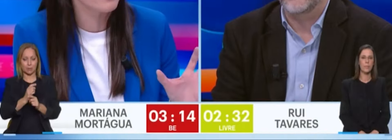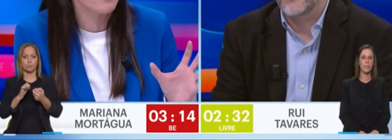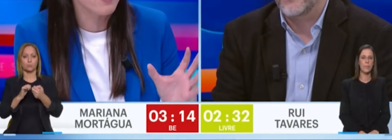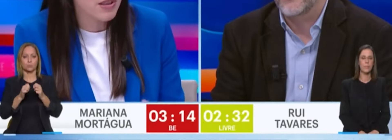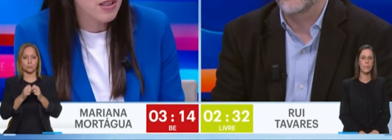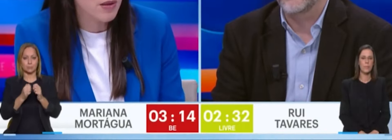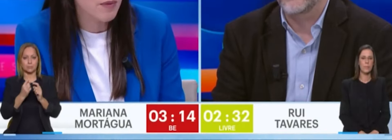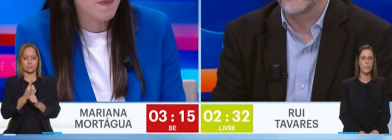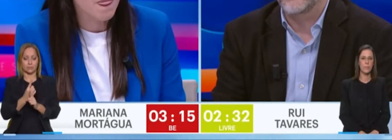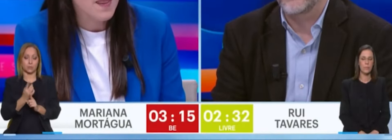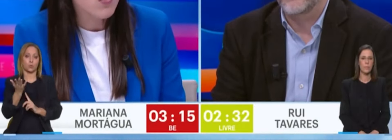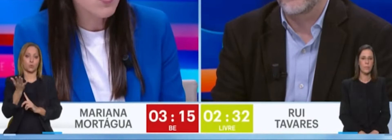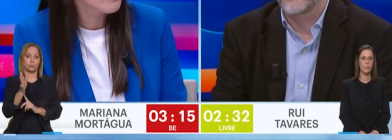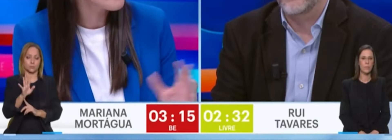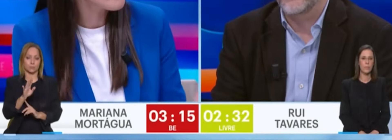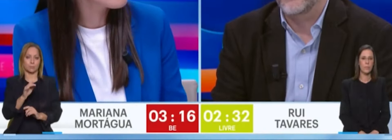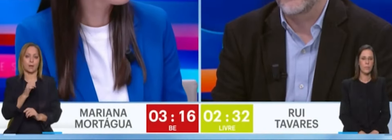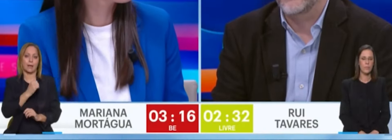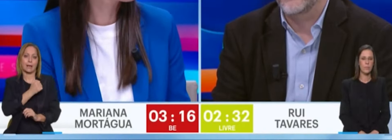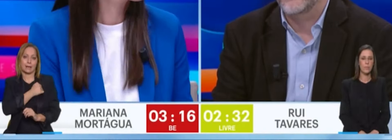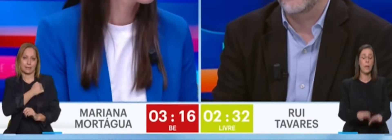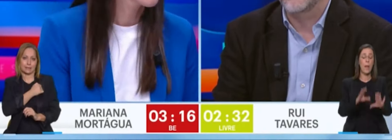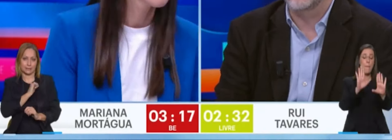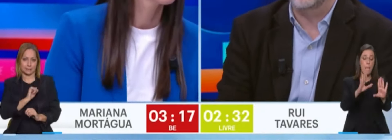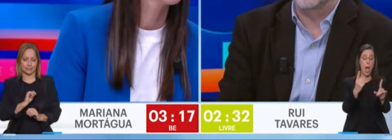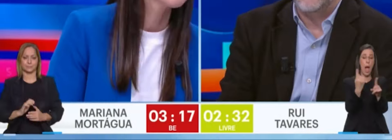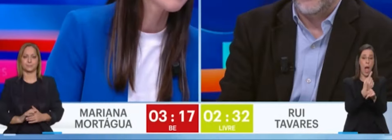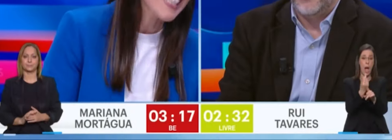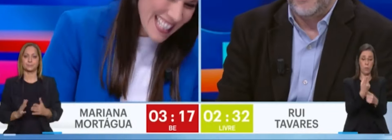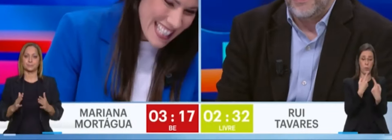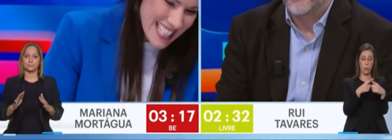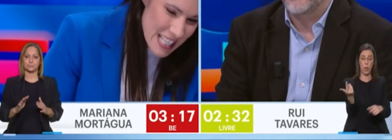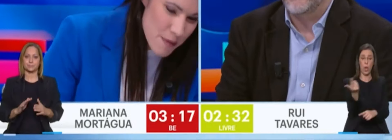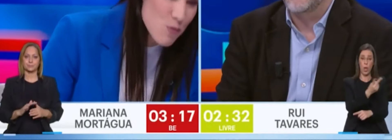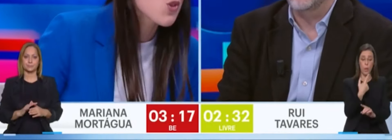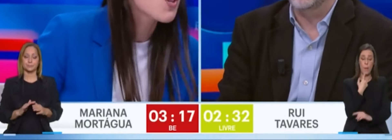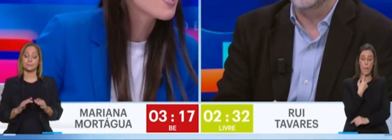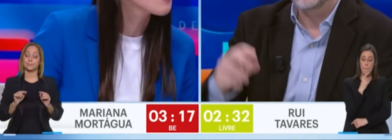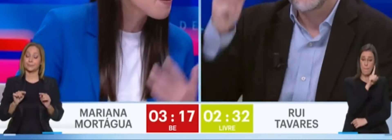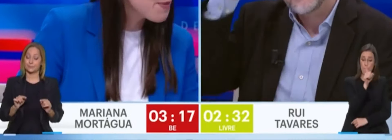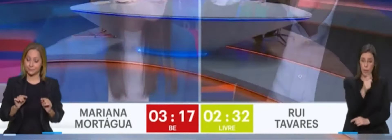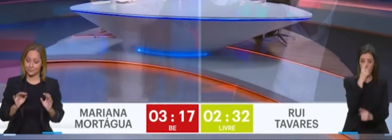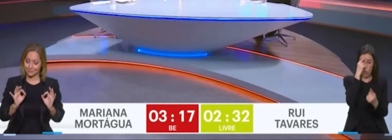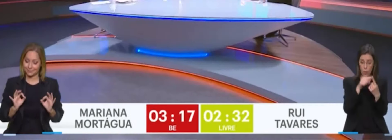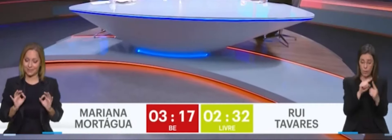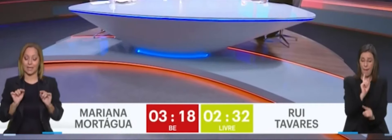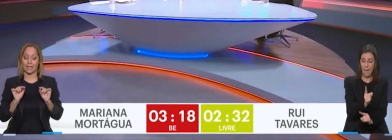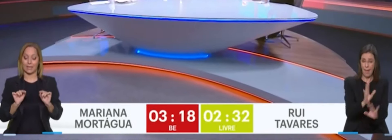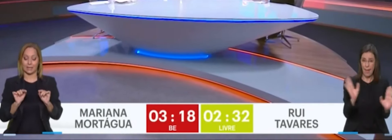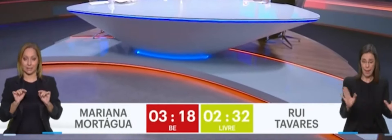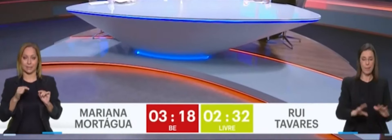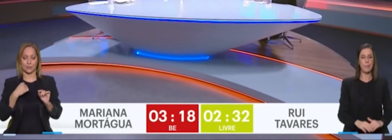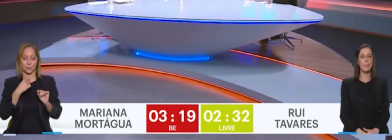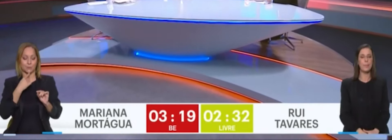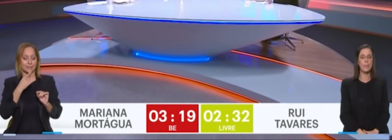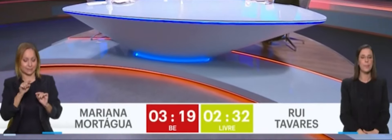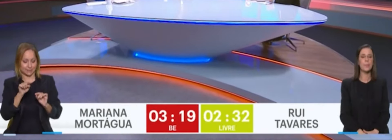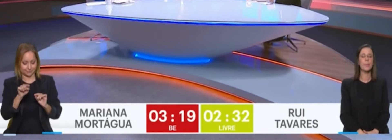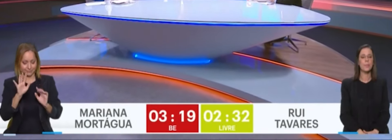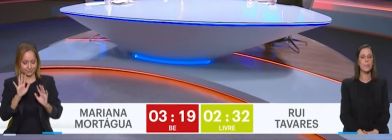problema da Habitação o que n di tem aspectos que vos distinguem a minha questão Ness S temos era precisamente aí que eu ia chegar